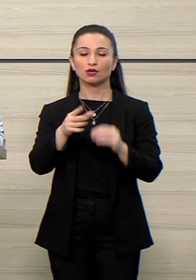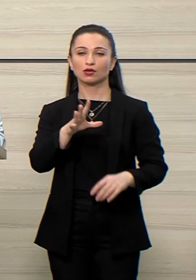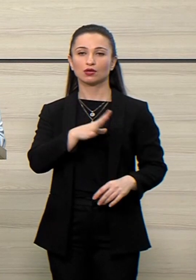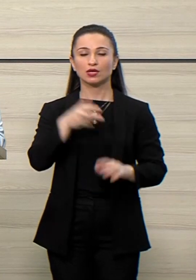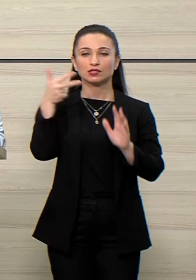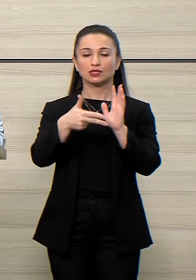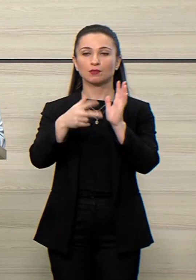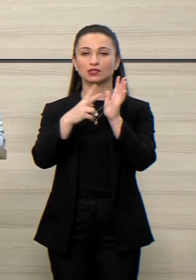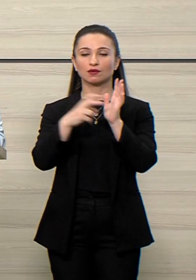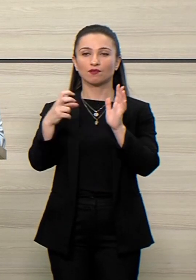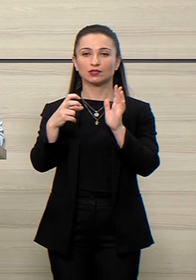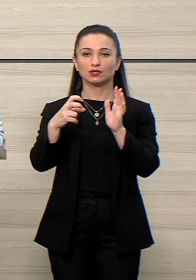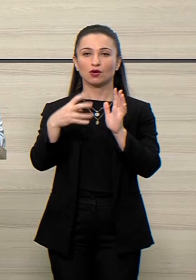იყო